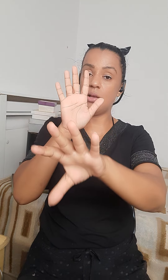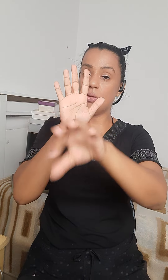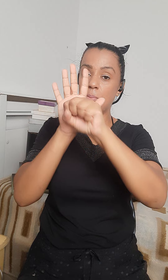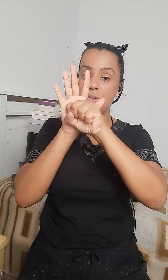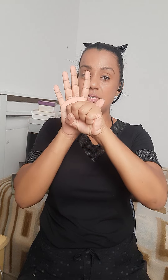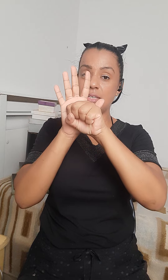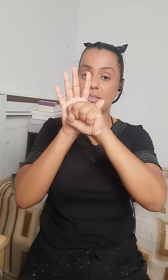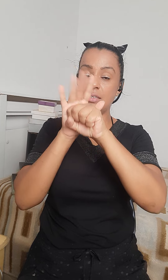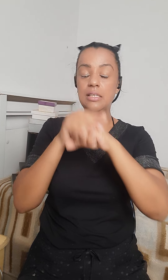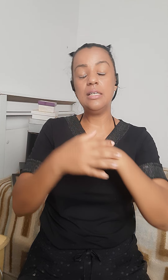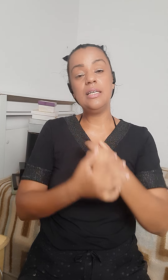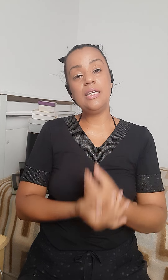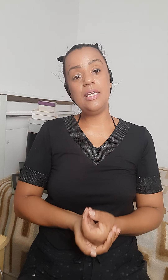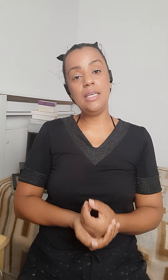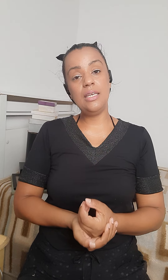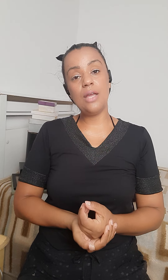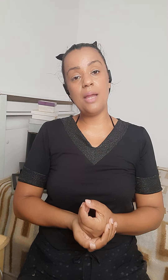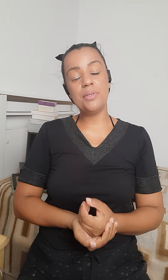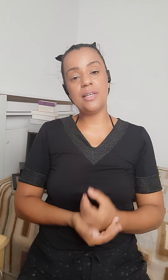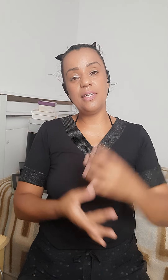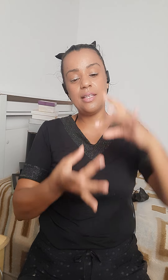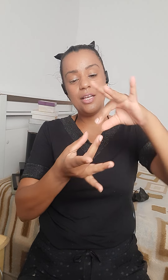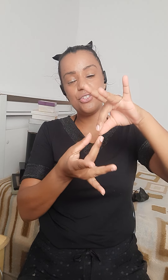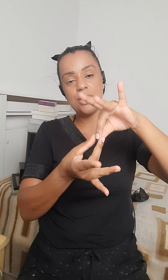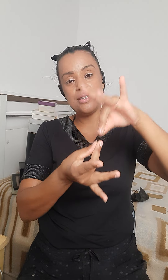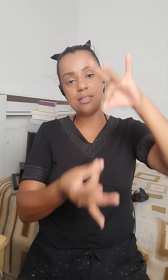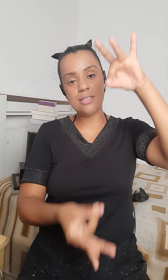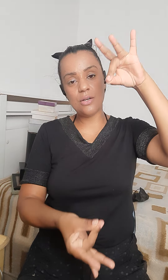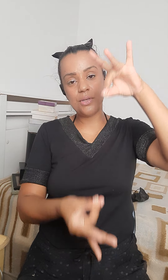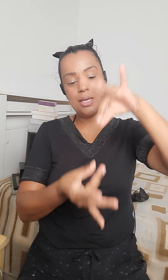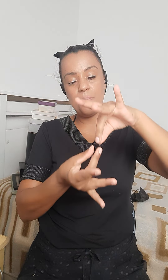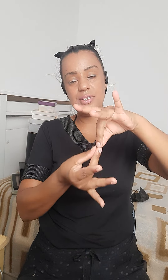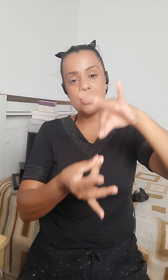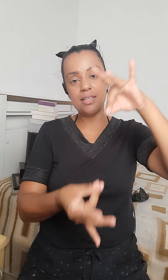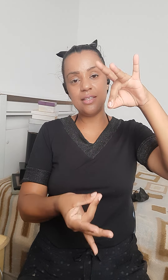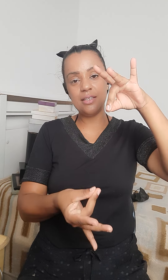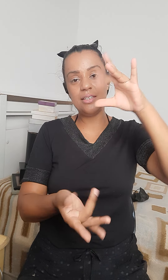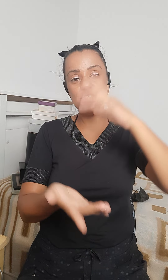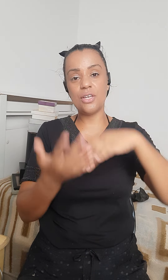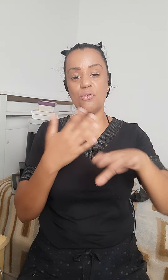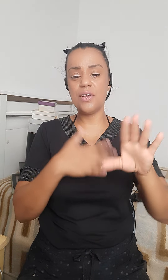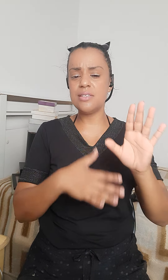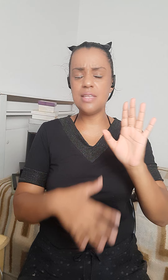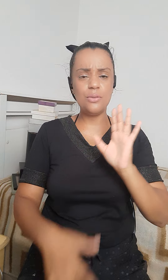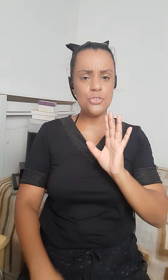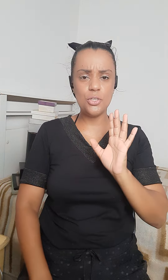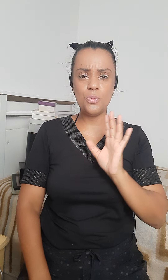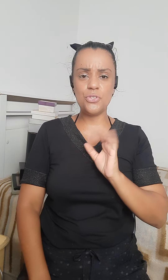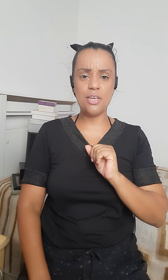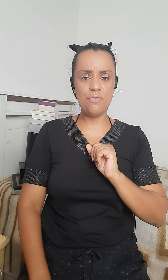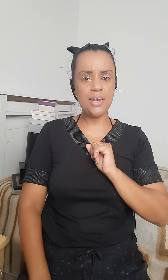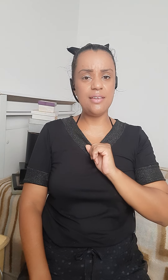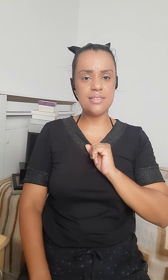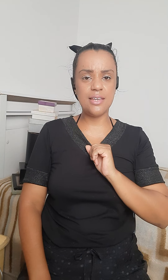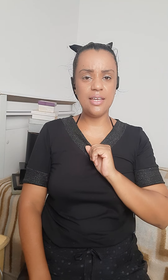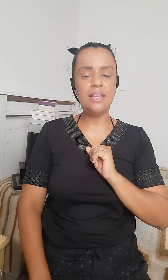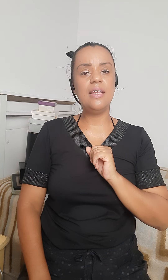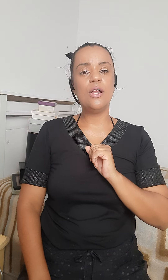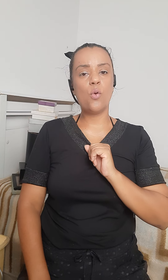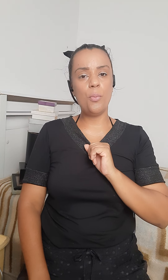que representa. E arbitrariedade é esse sinal que representa, que já não faz nenhum tipo de referência, né? Como eu falei